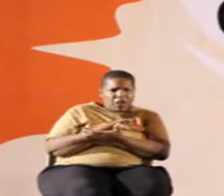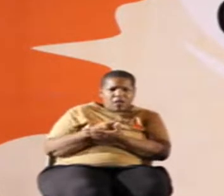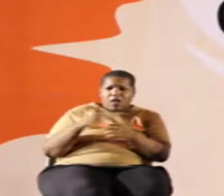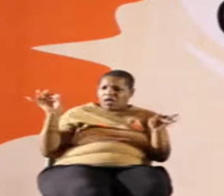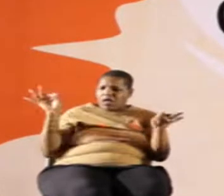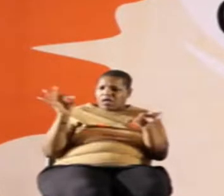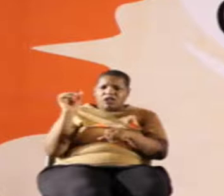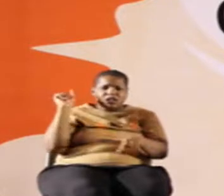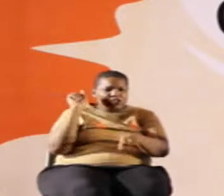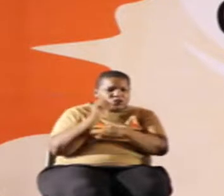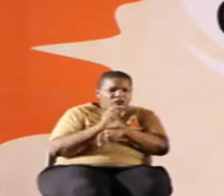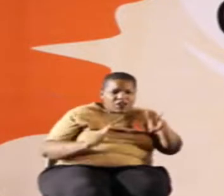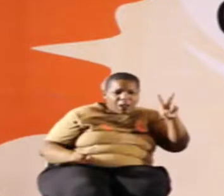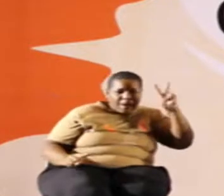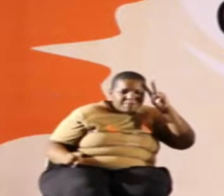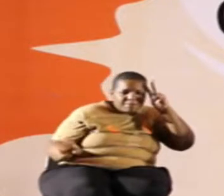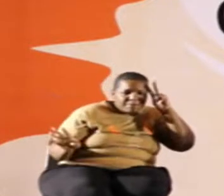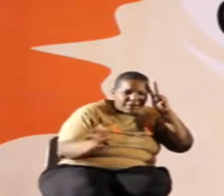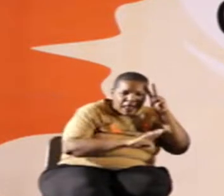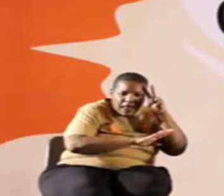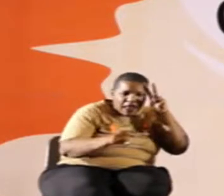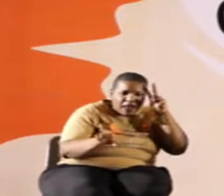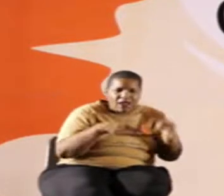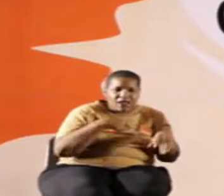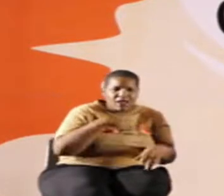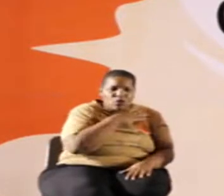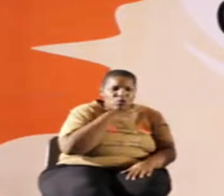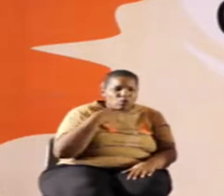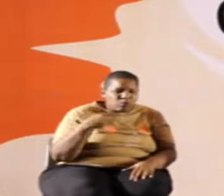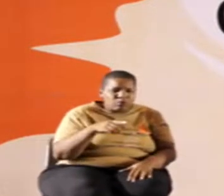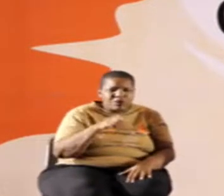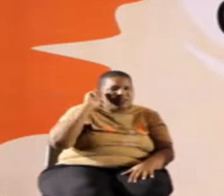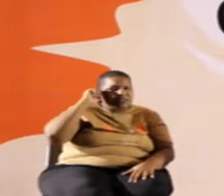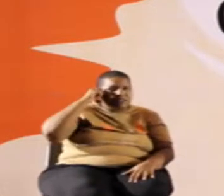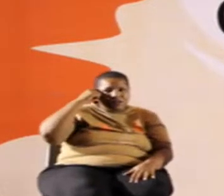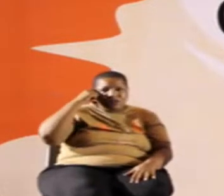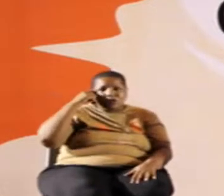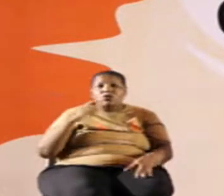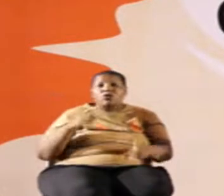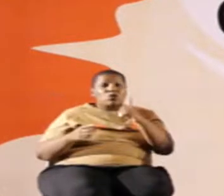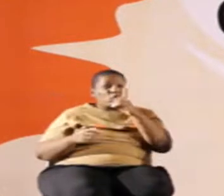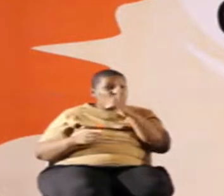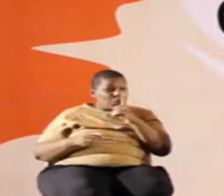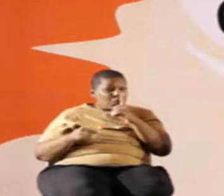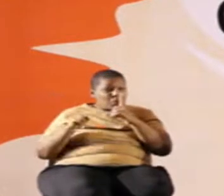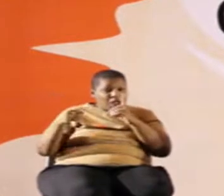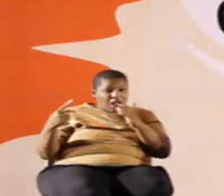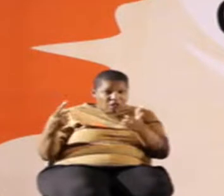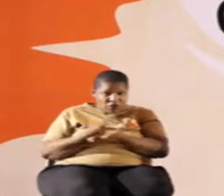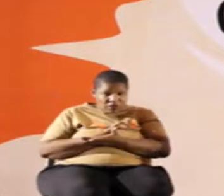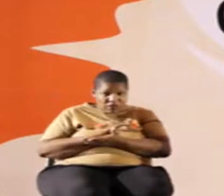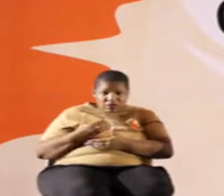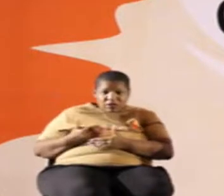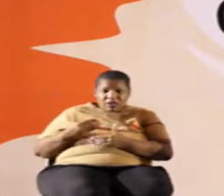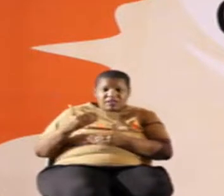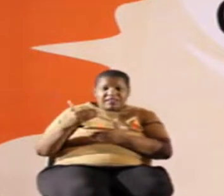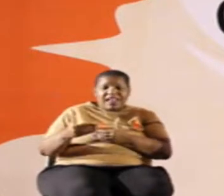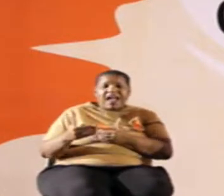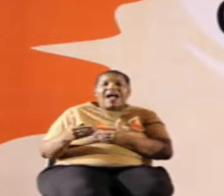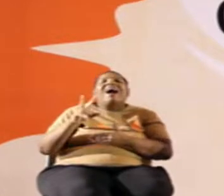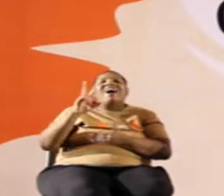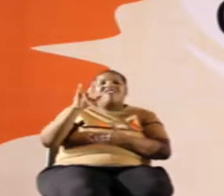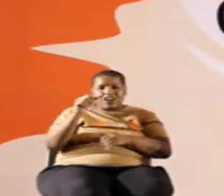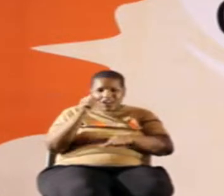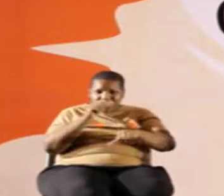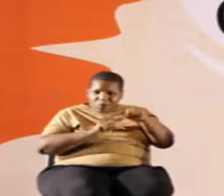na segunda-feira, os assassinatos de meninos negros e de meninas negras. O que vai acontecer domingo não vai